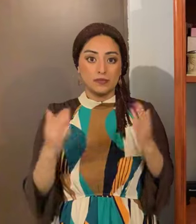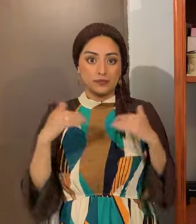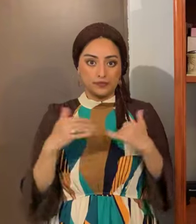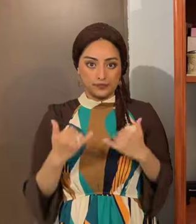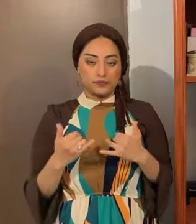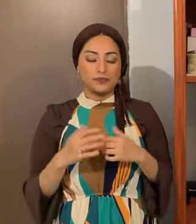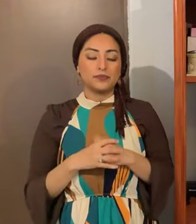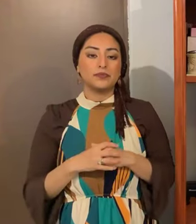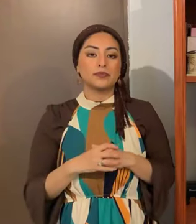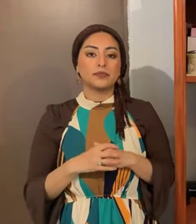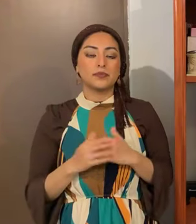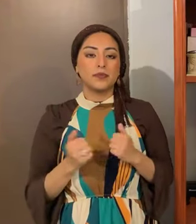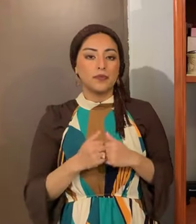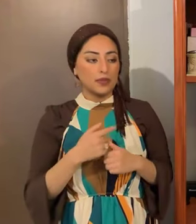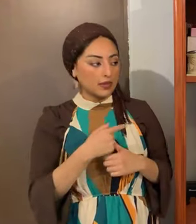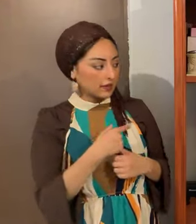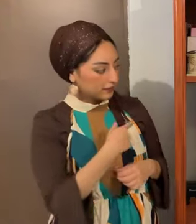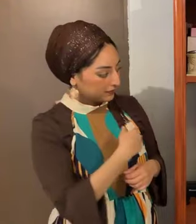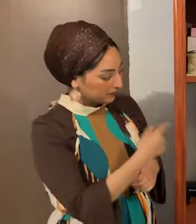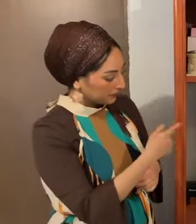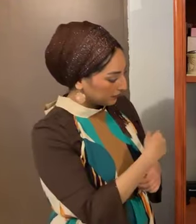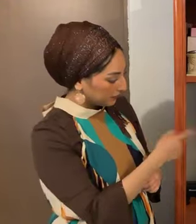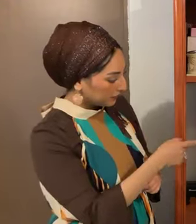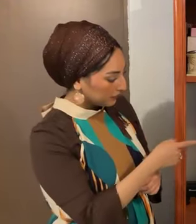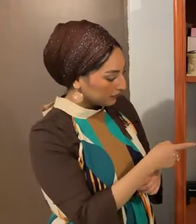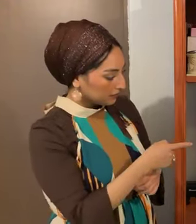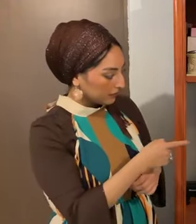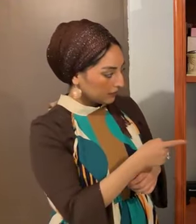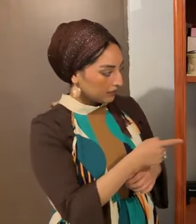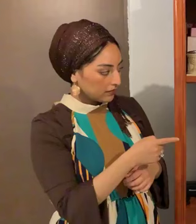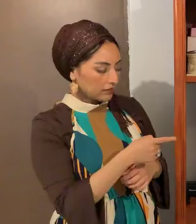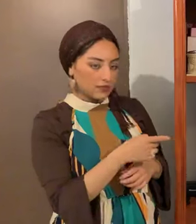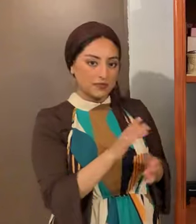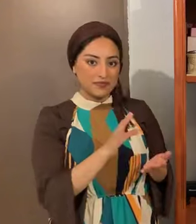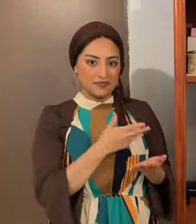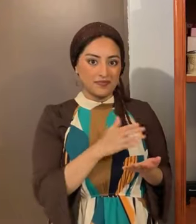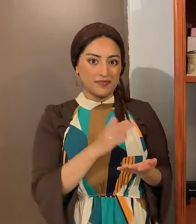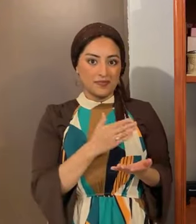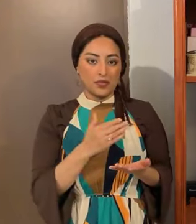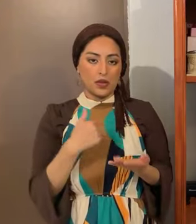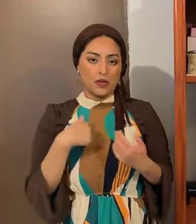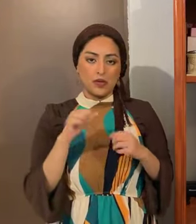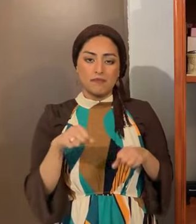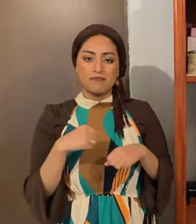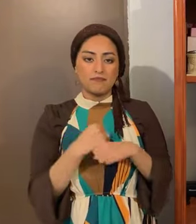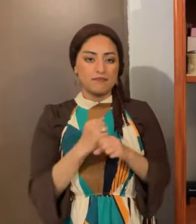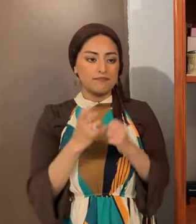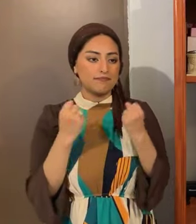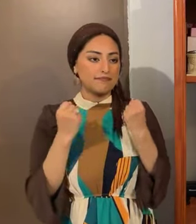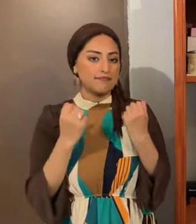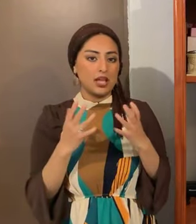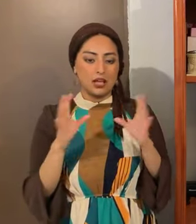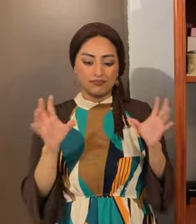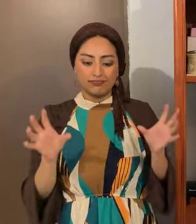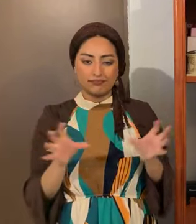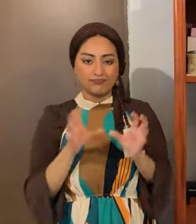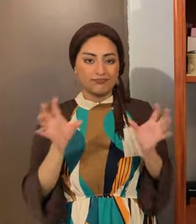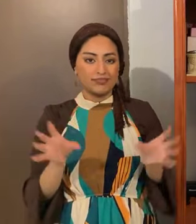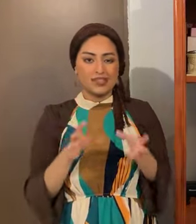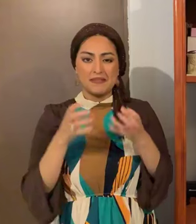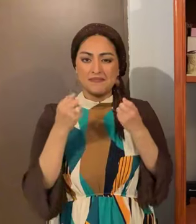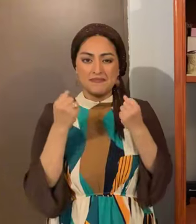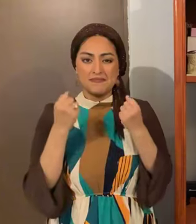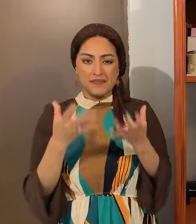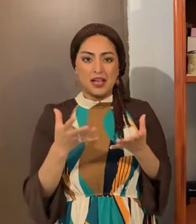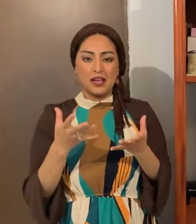Ahora, con estas letras podríamos hacer, con estas notas, se pueden hacer varias interpretaciones que se considera o se